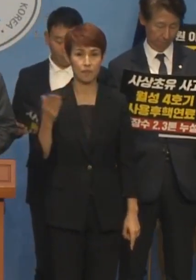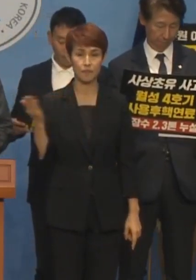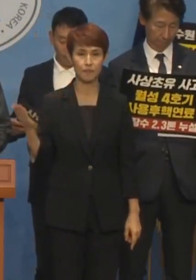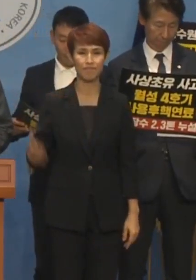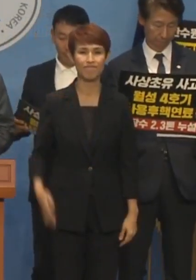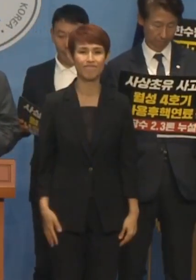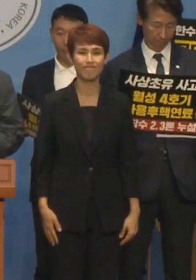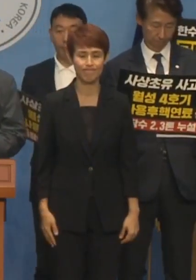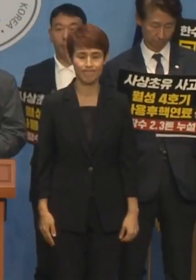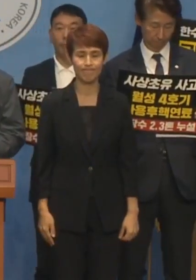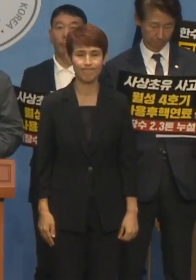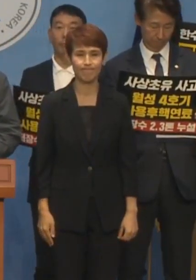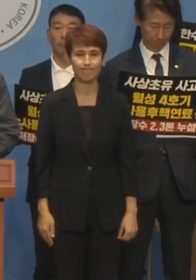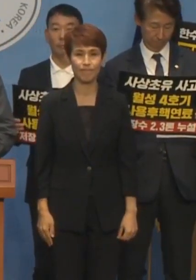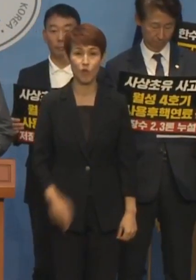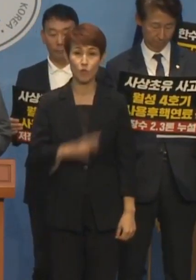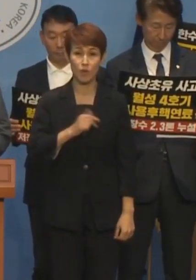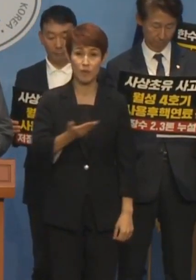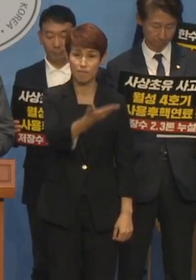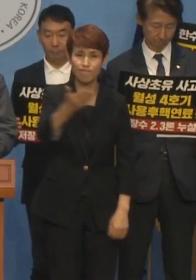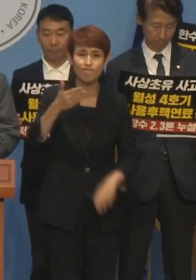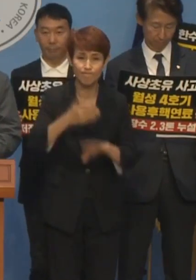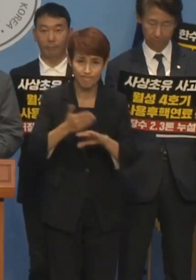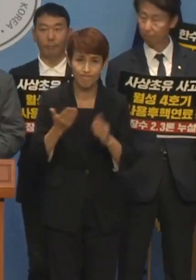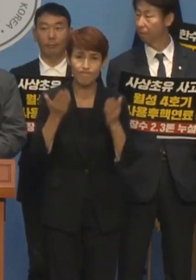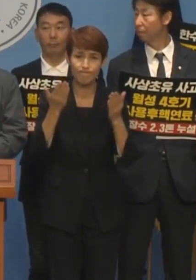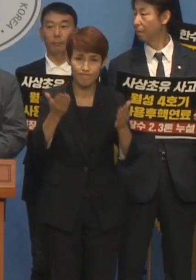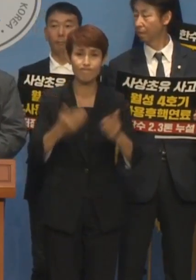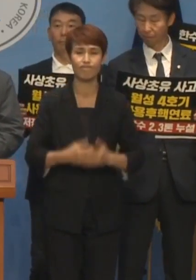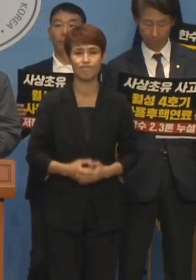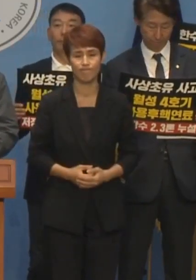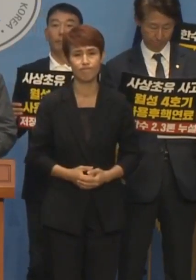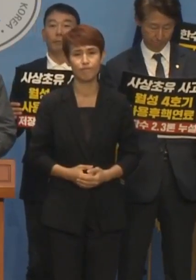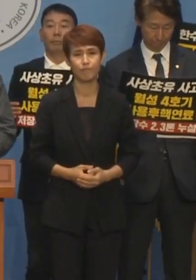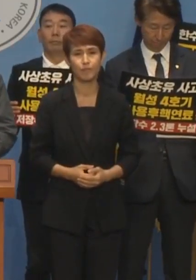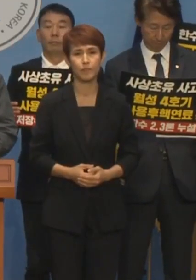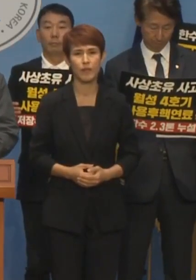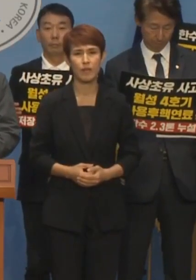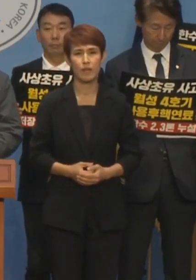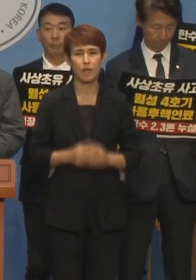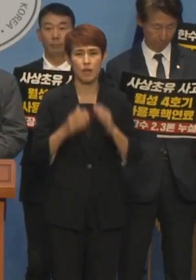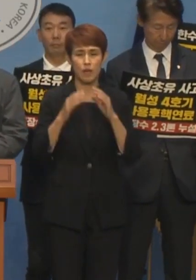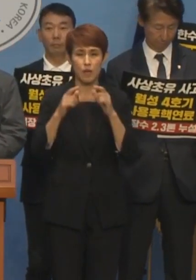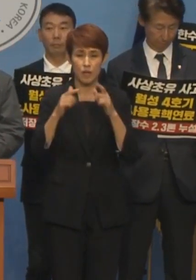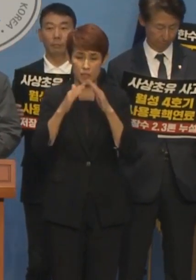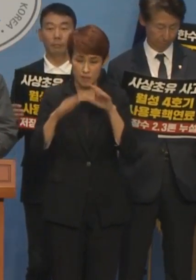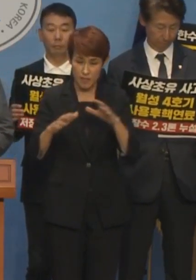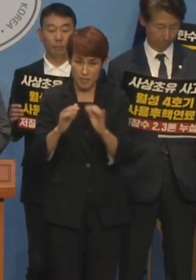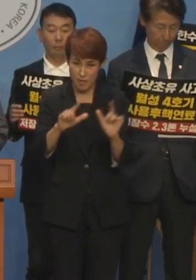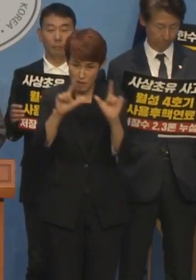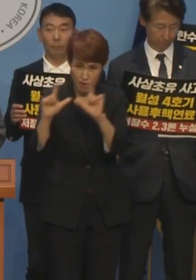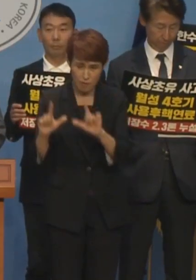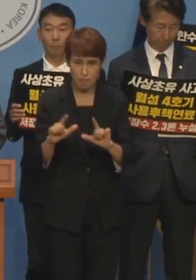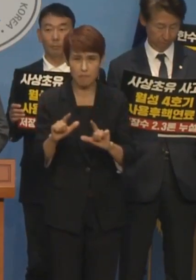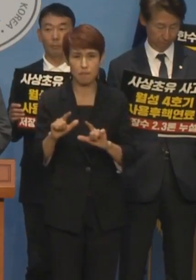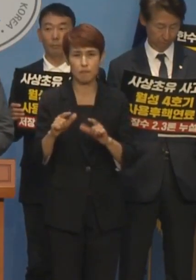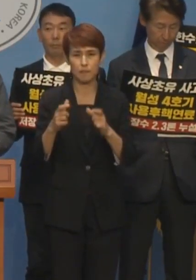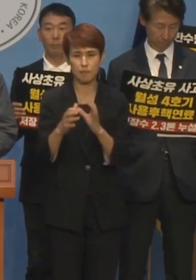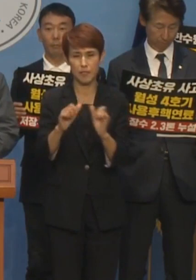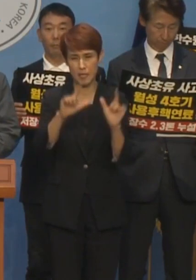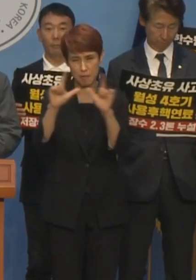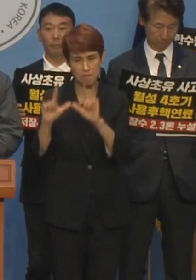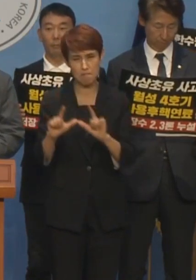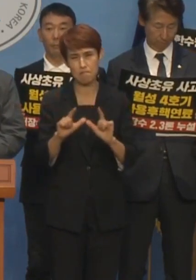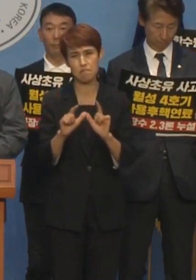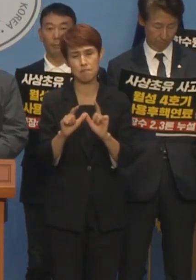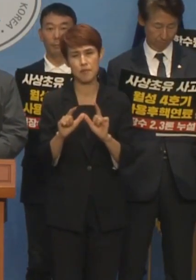네, 이 자리를 만들어주신 우리 국회의원 여러분께 감사를 드립니다. 주민의 아픔을 어루만져 주기 위해서 이렇게 해주신 데 대해서